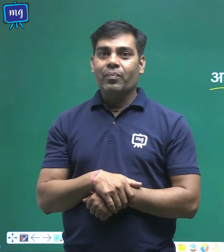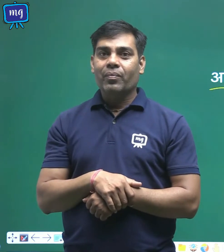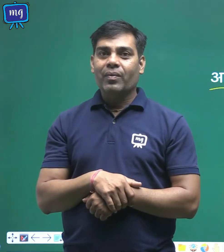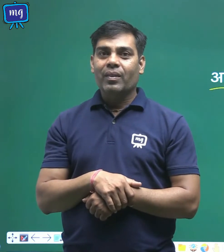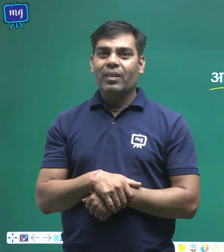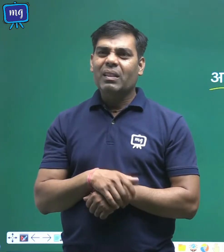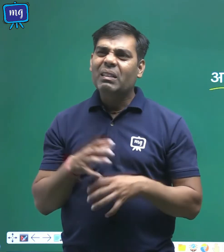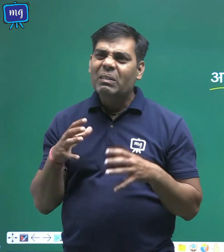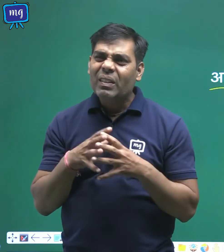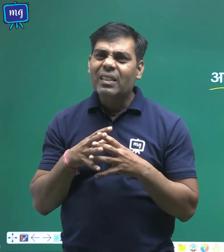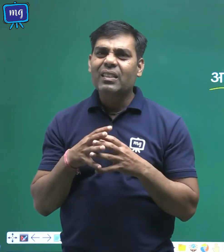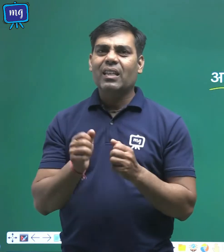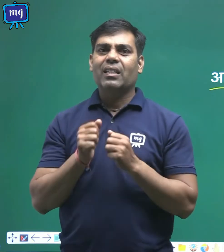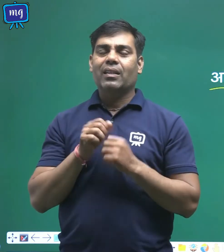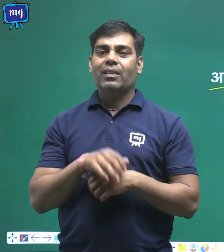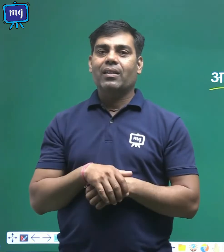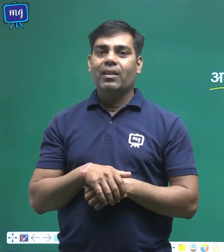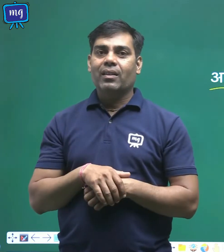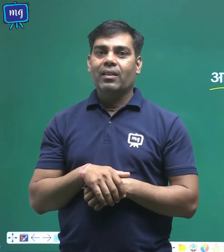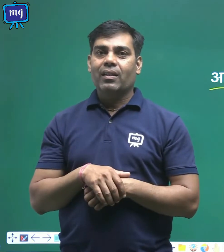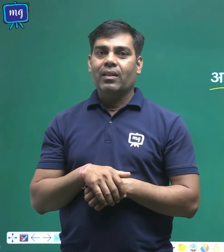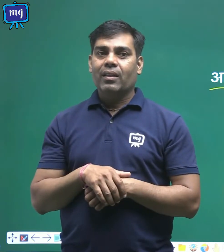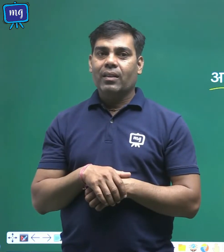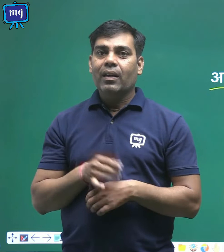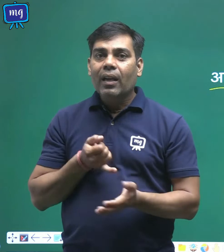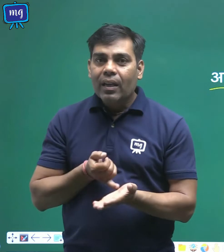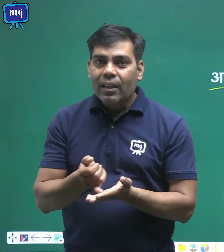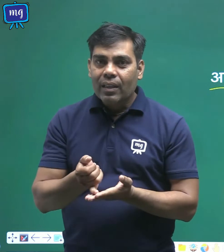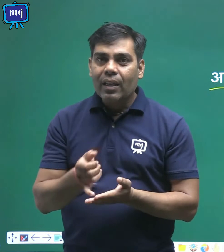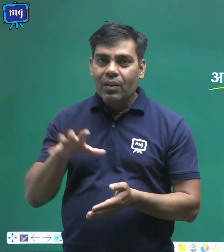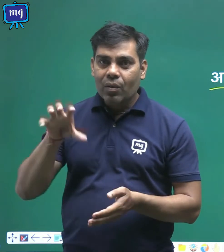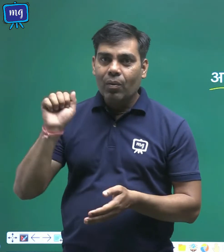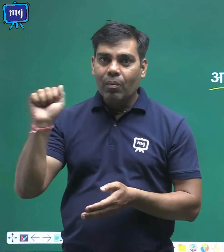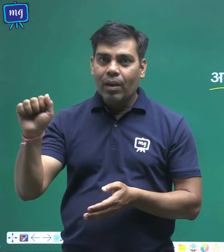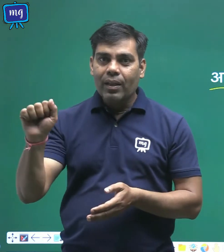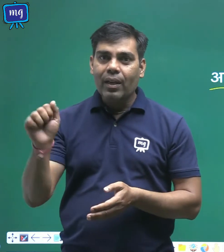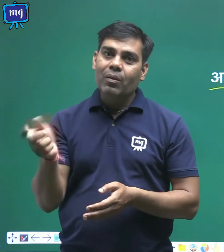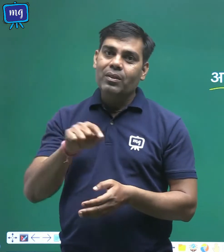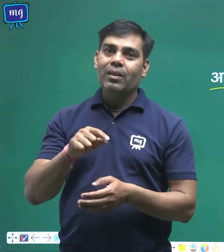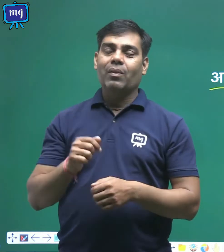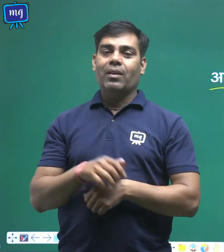फंस जाता है। खेत के मालिक के द्वारा वह